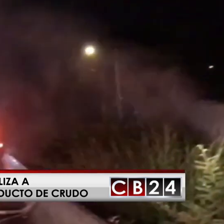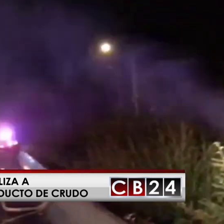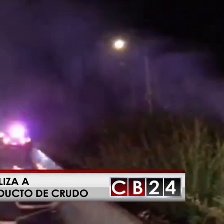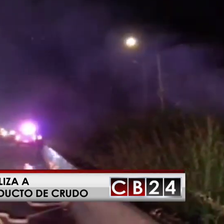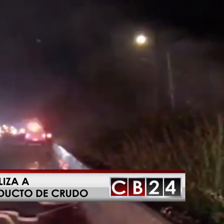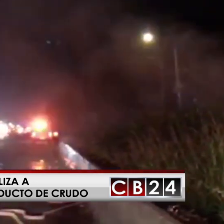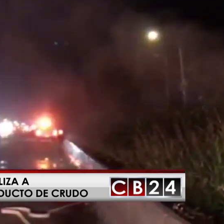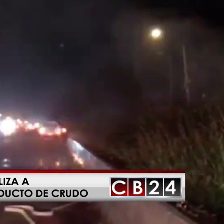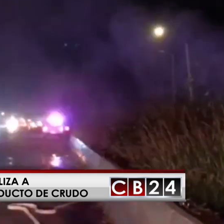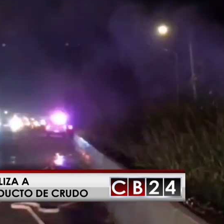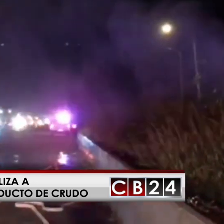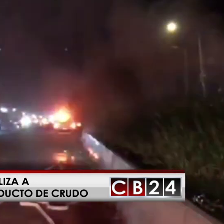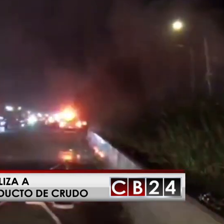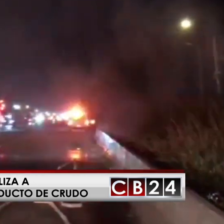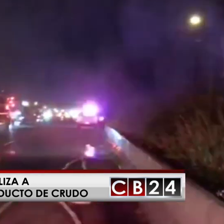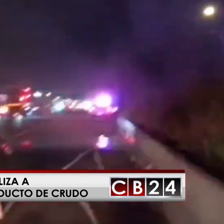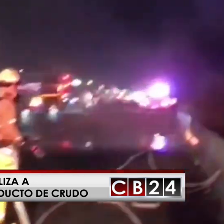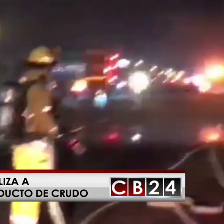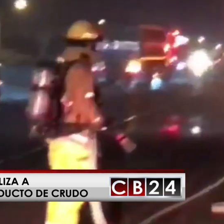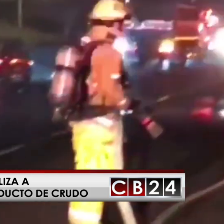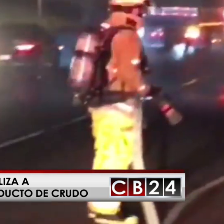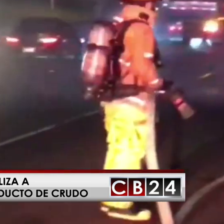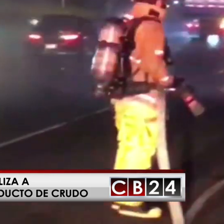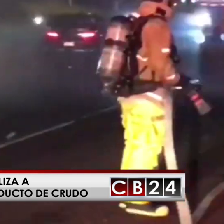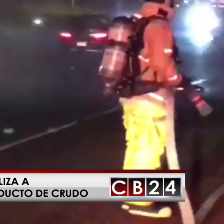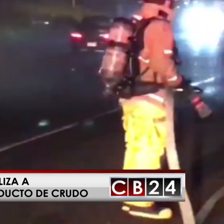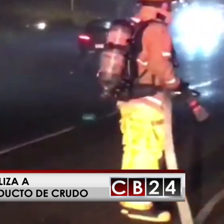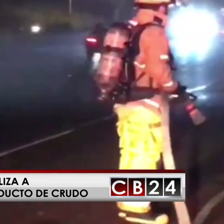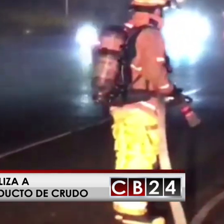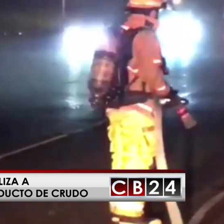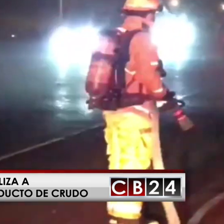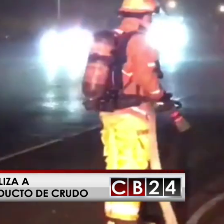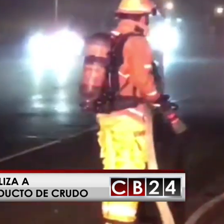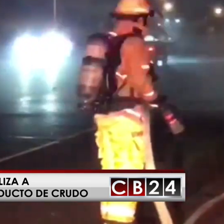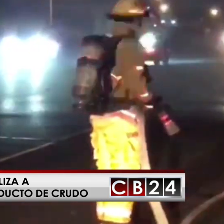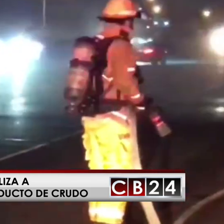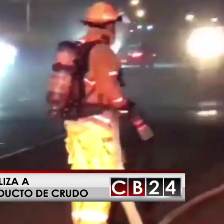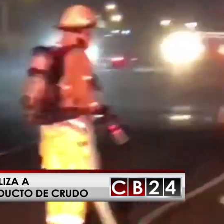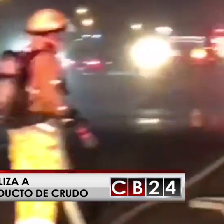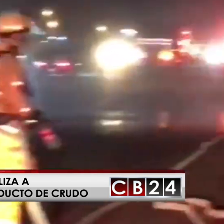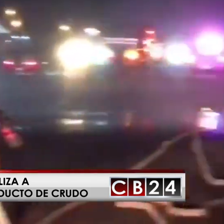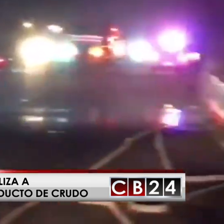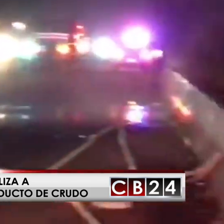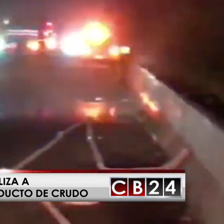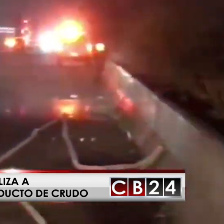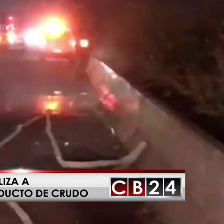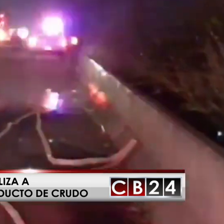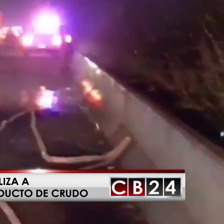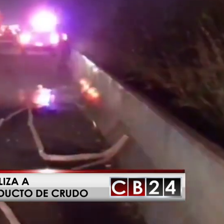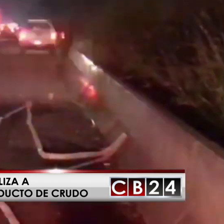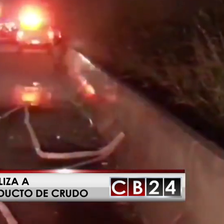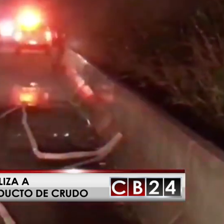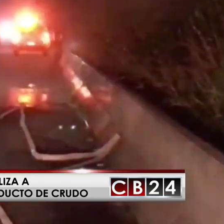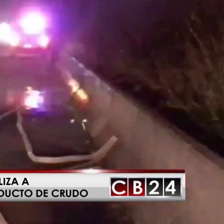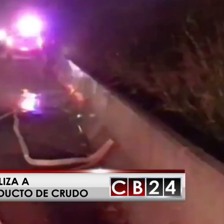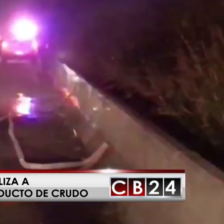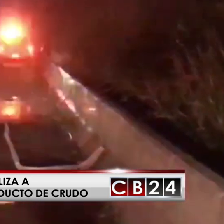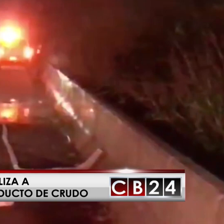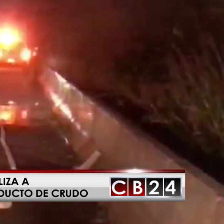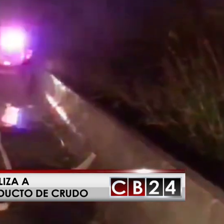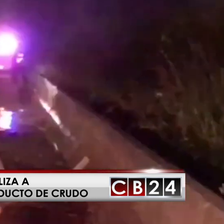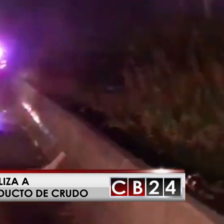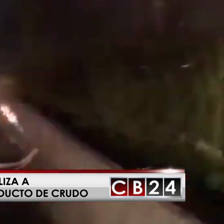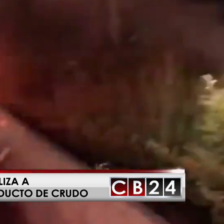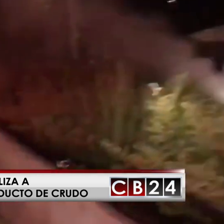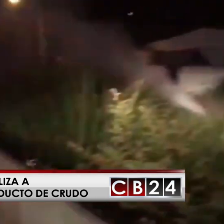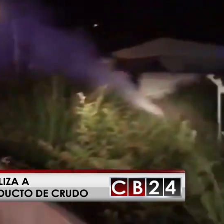ustedes vieron, esto es cerca del plantel La Garita, donde había una manifestación en estos días, y indudablemente lo que se quiere es